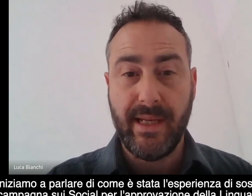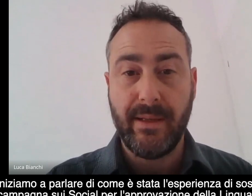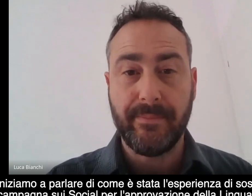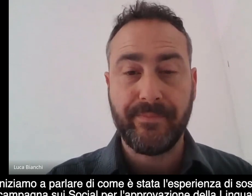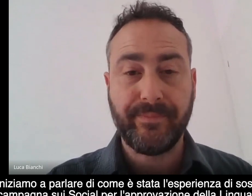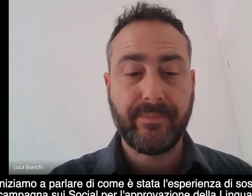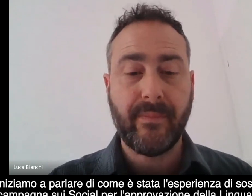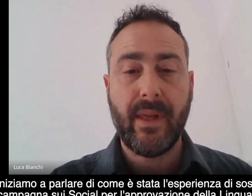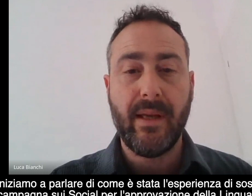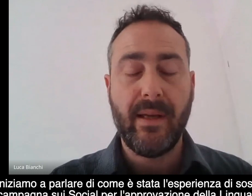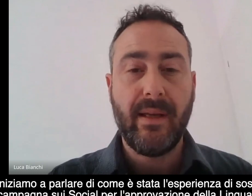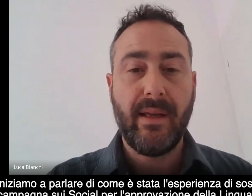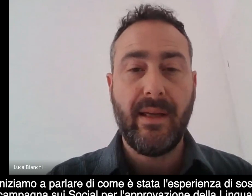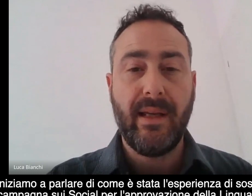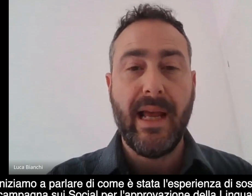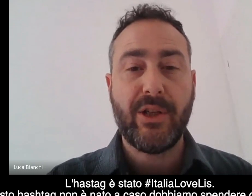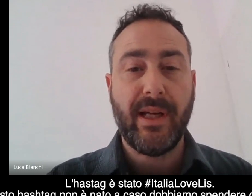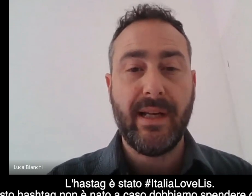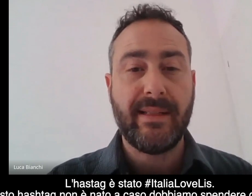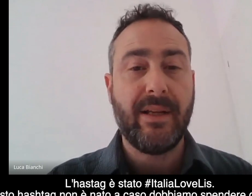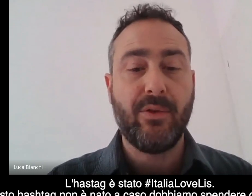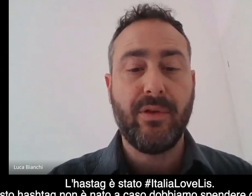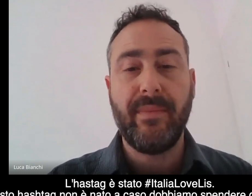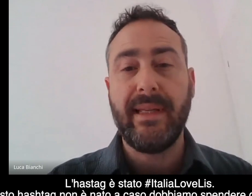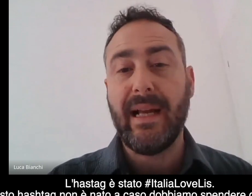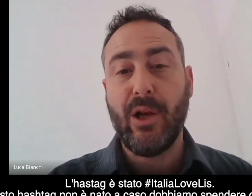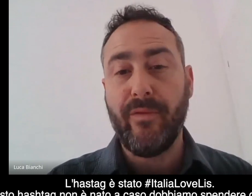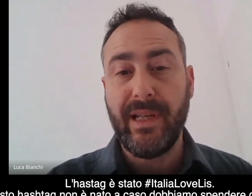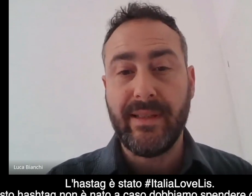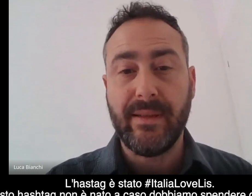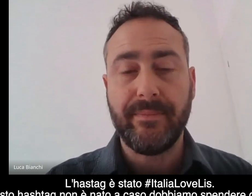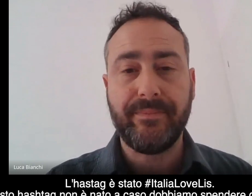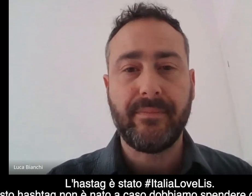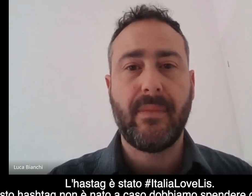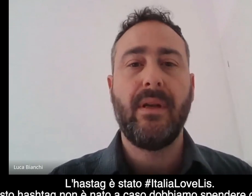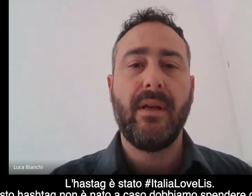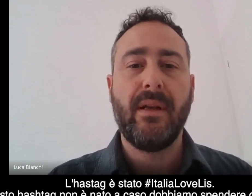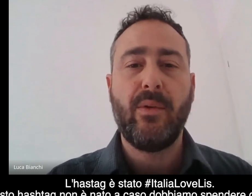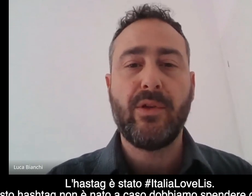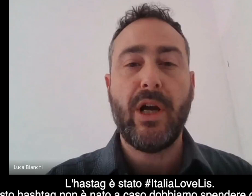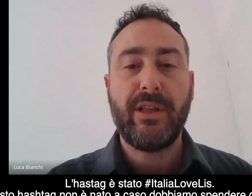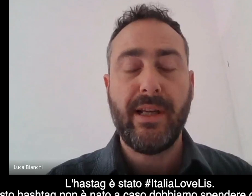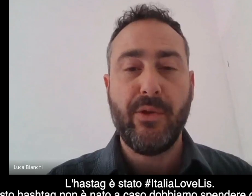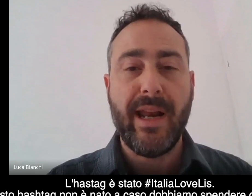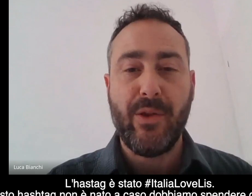segni l'astag è stato italia lobbies questo artista che non è nato a